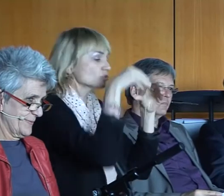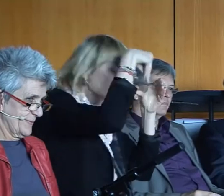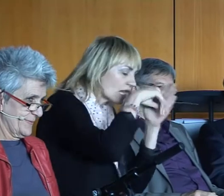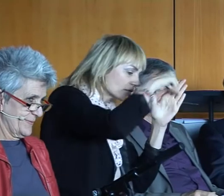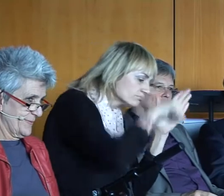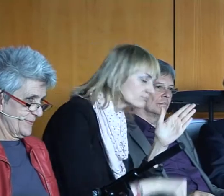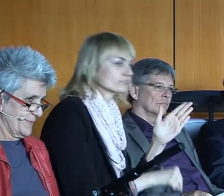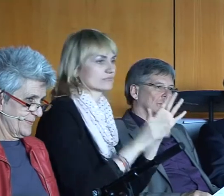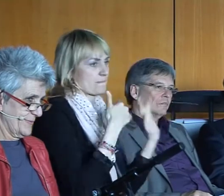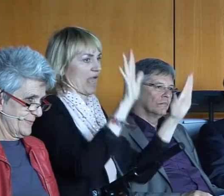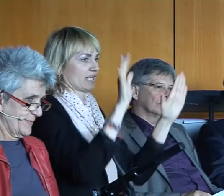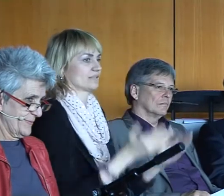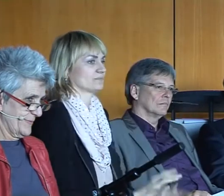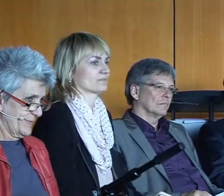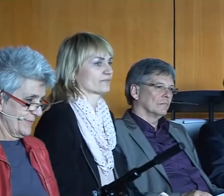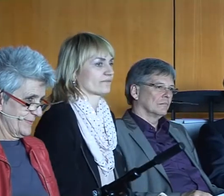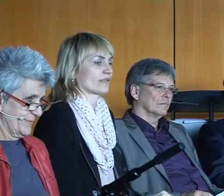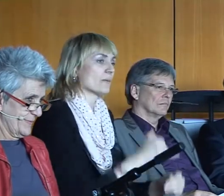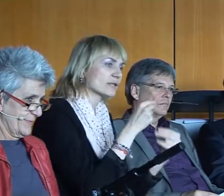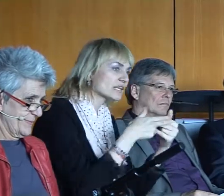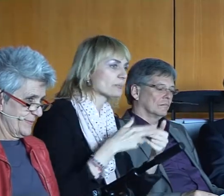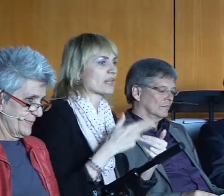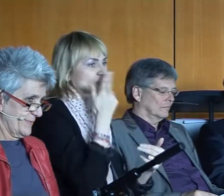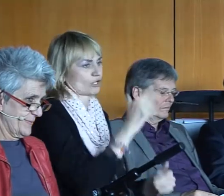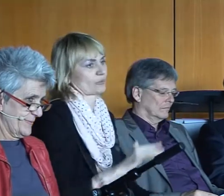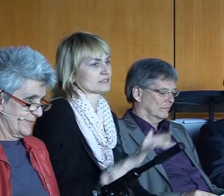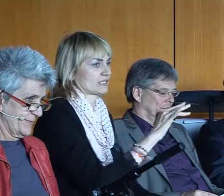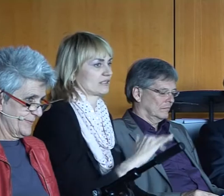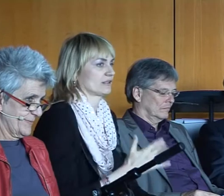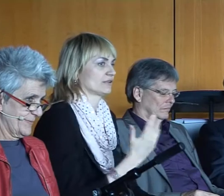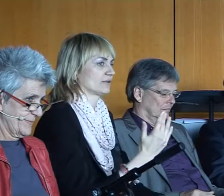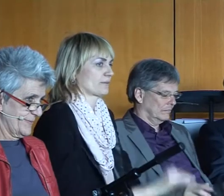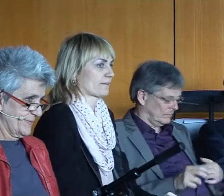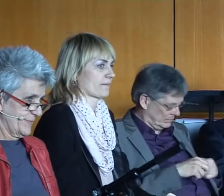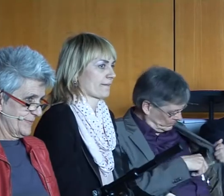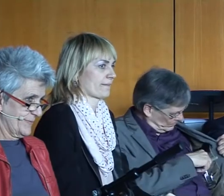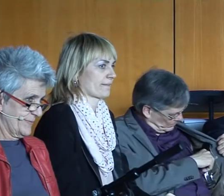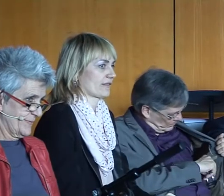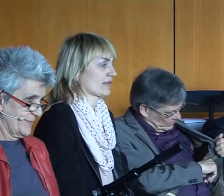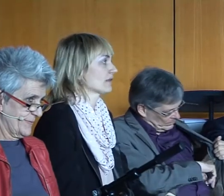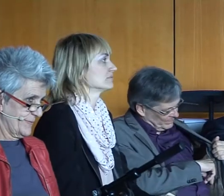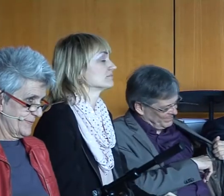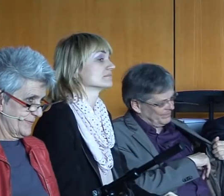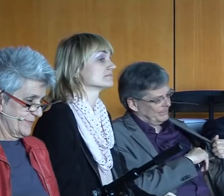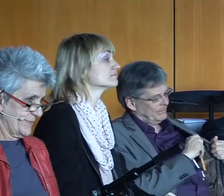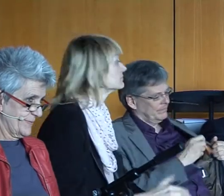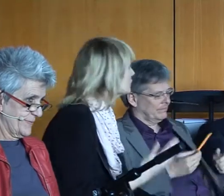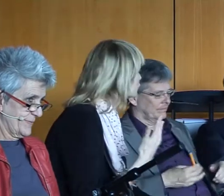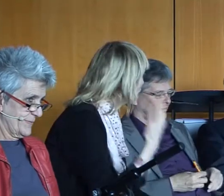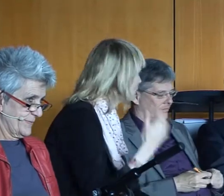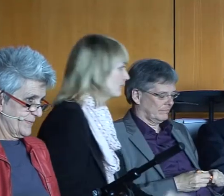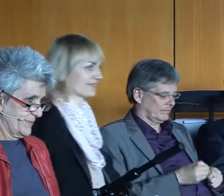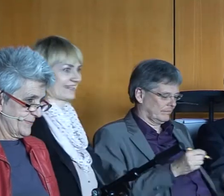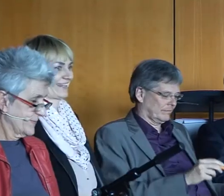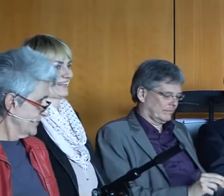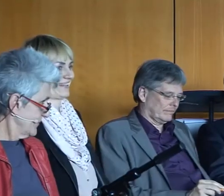Barrierefreiheit bedeutet ja nicht nur Worte werden übersetzt, sondern auch der Hintergrund und auch die Färbung und die Betonung.